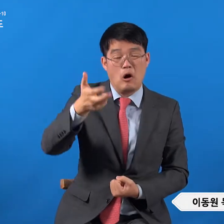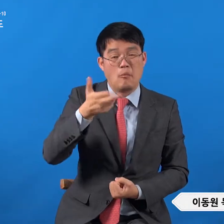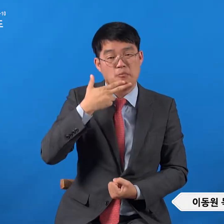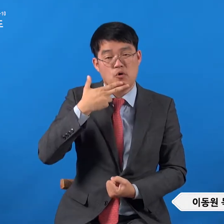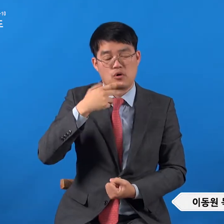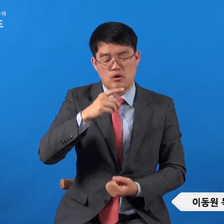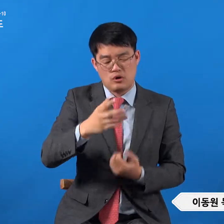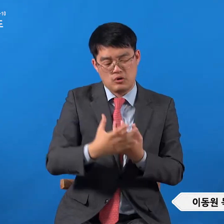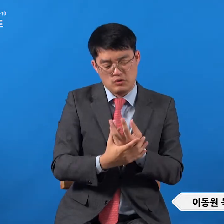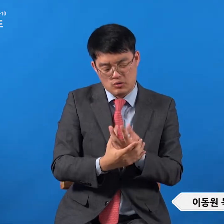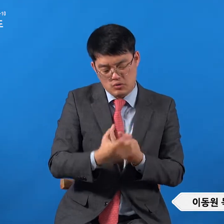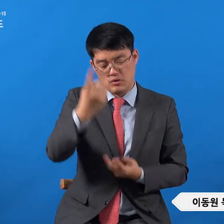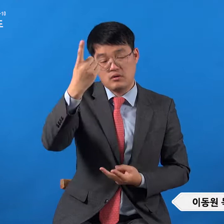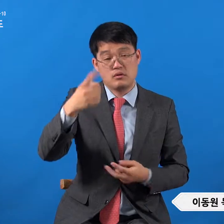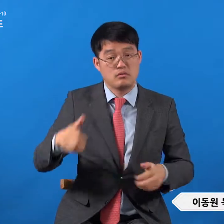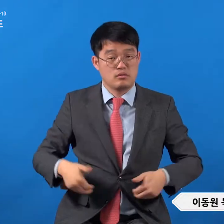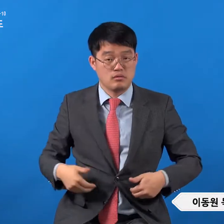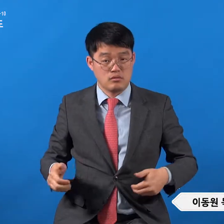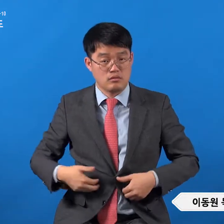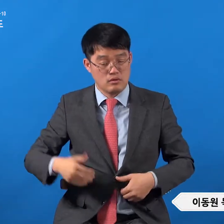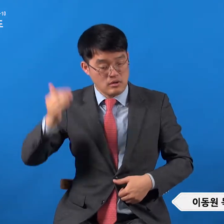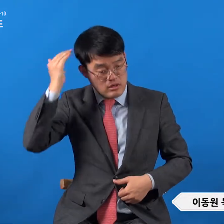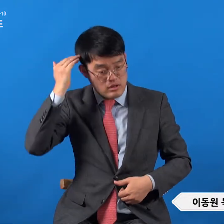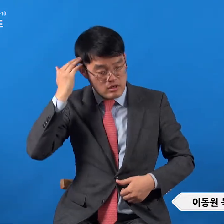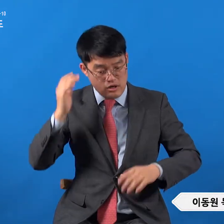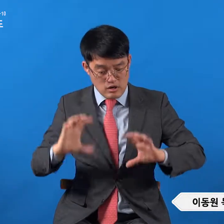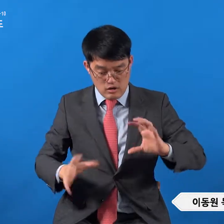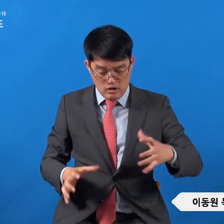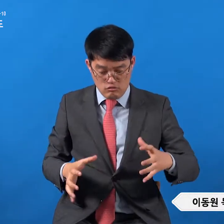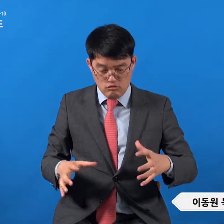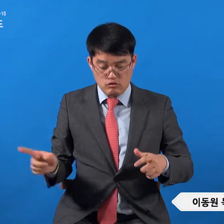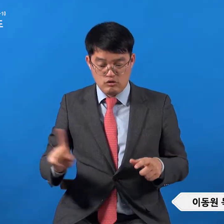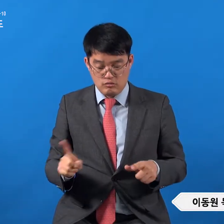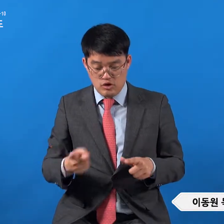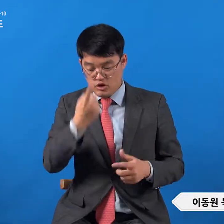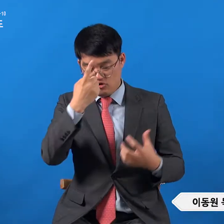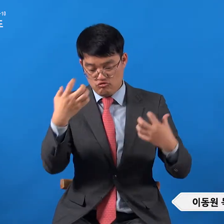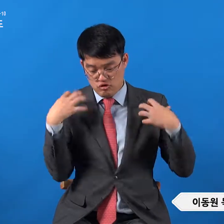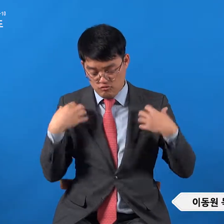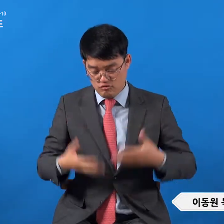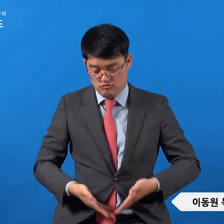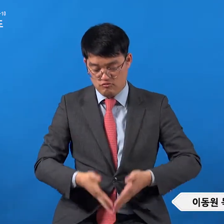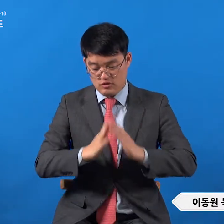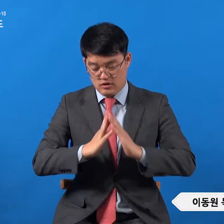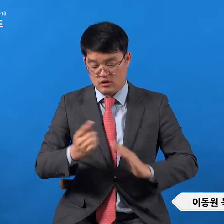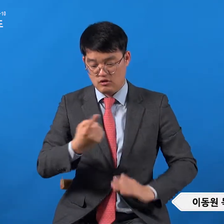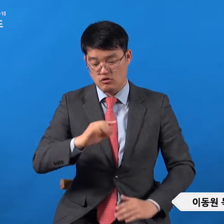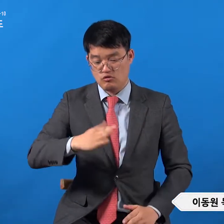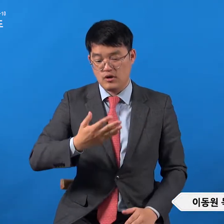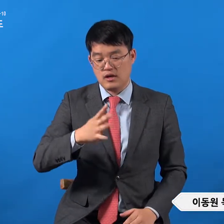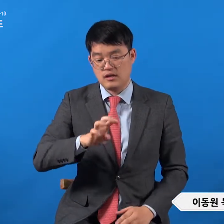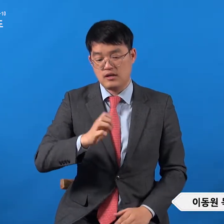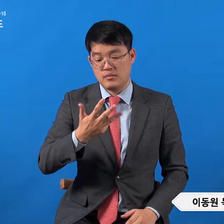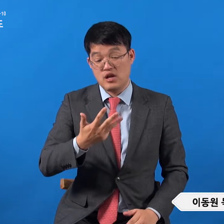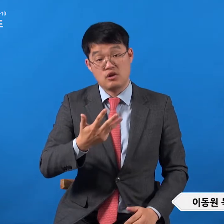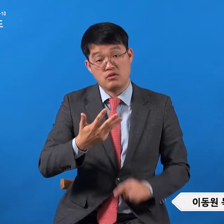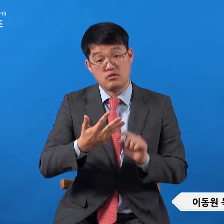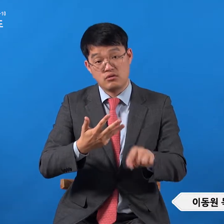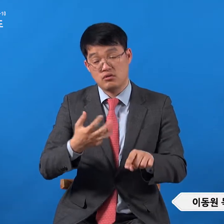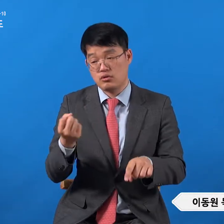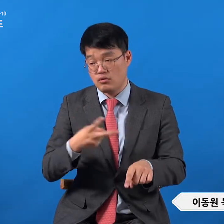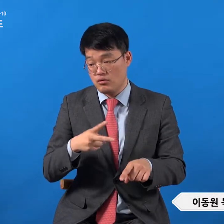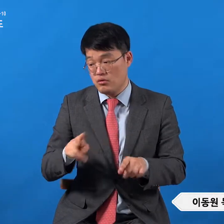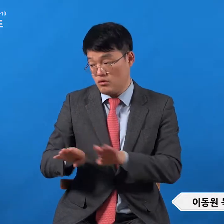아니겠습니까? 남한 정부 수립일 1948년, 또 해방 1945년부터